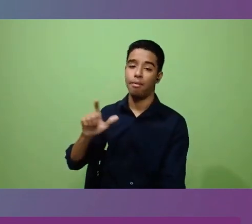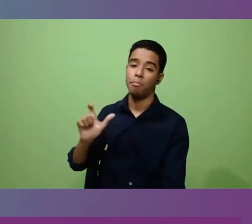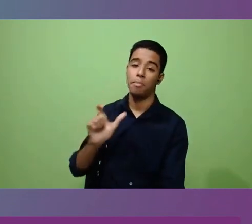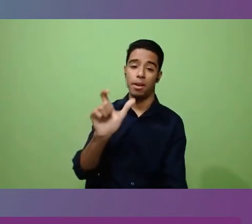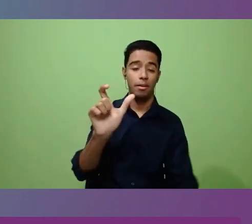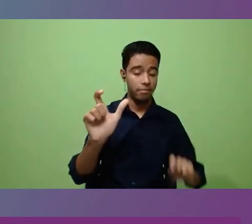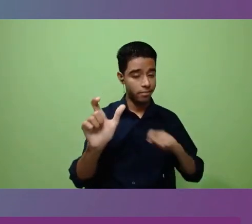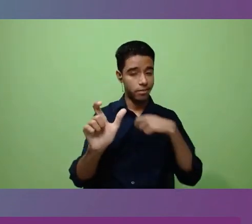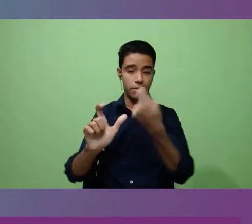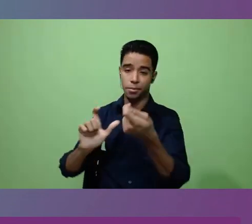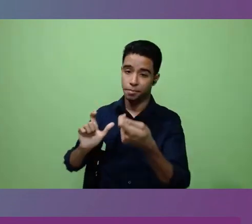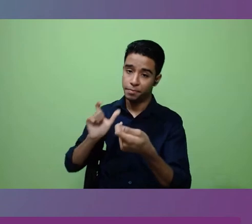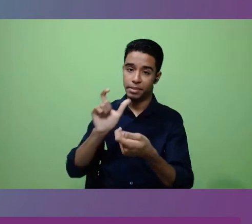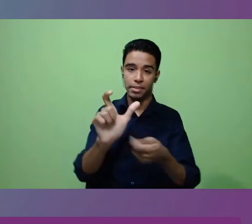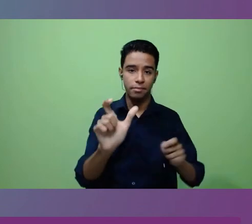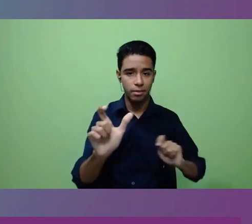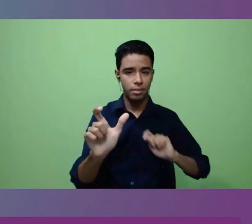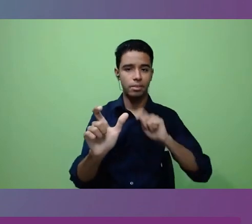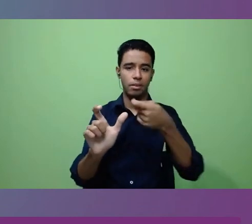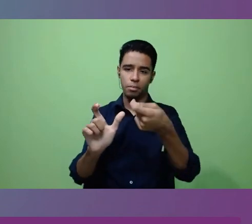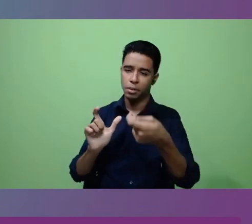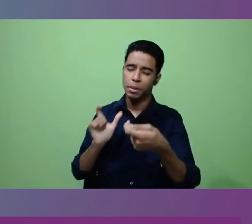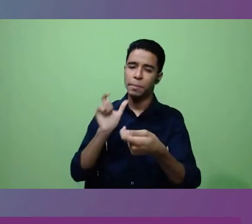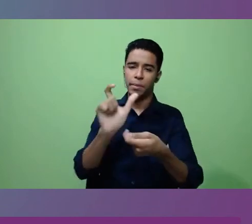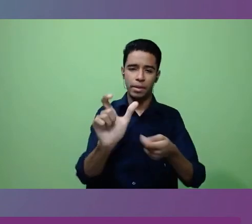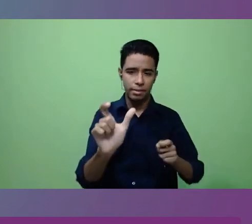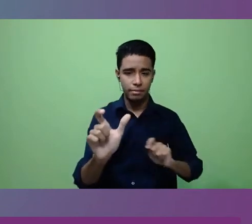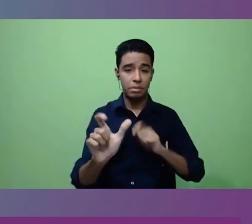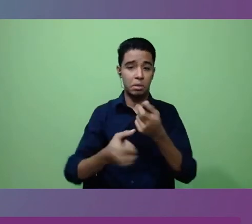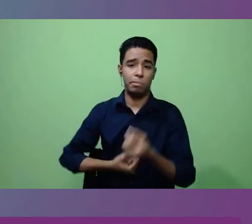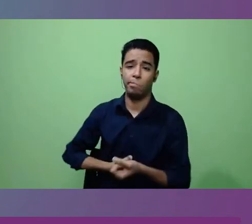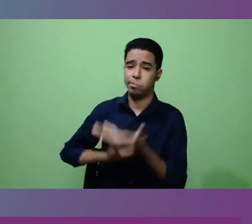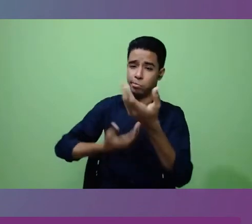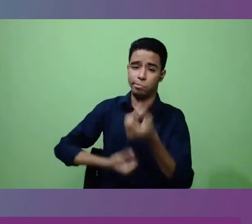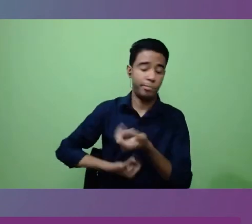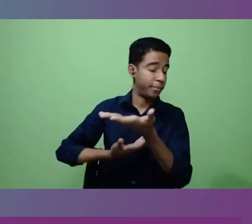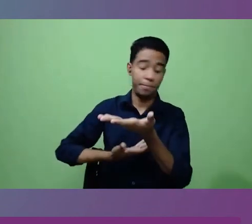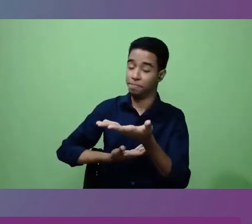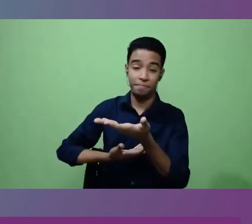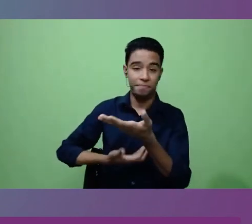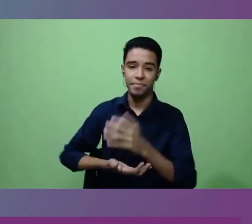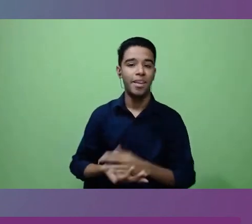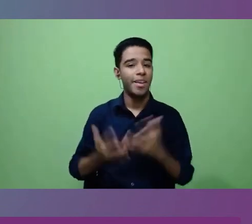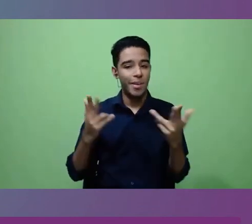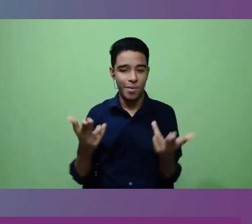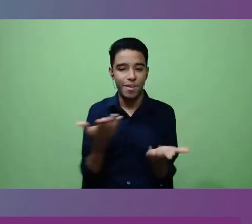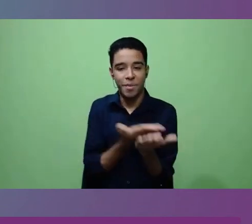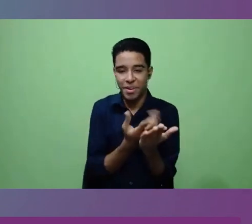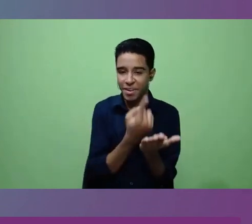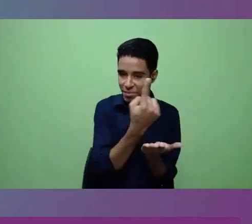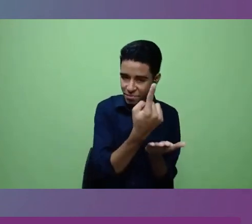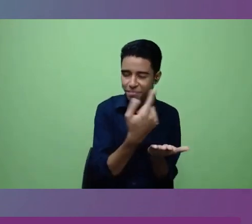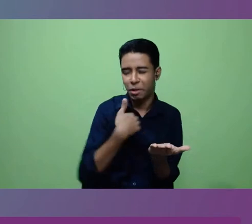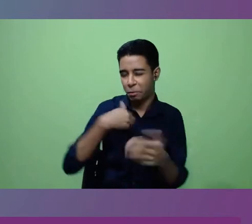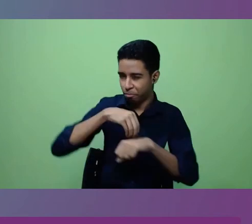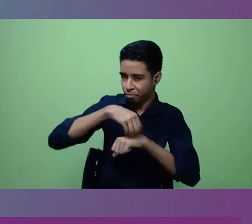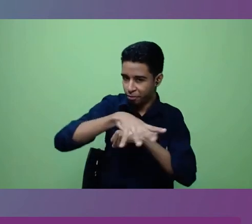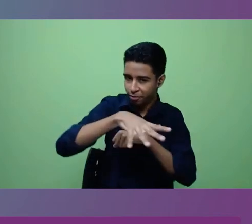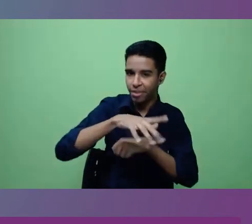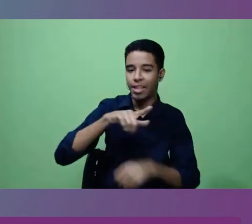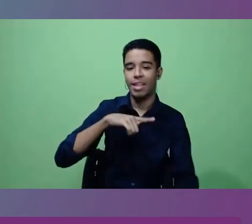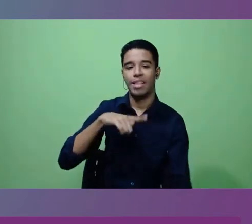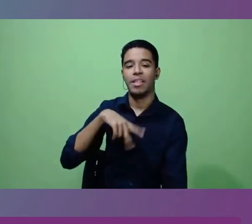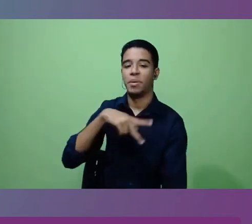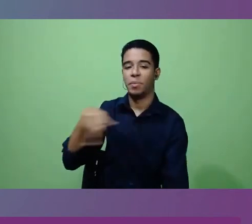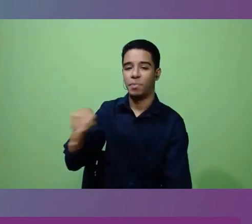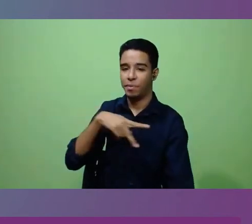e não discursos. Como eu comentei com vocês lá na aula de número 1, que a professora Seleskovitch, ela fala que nós não